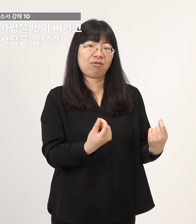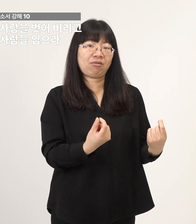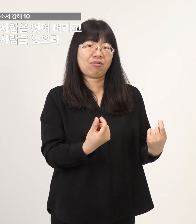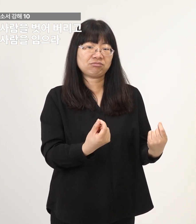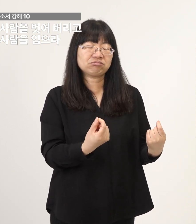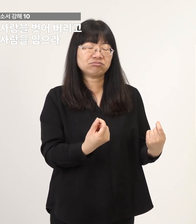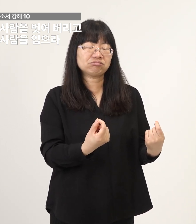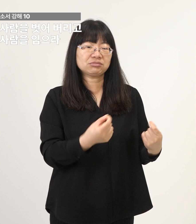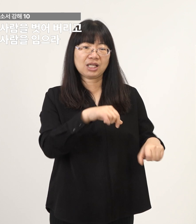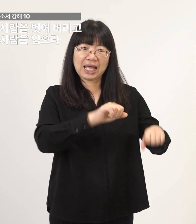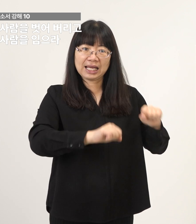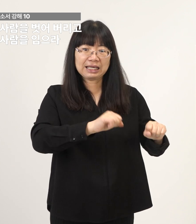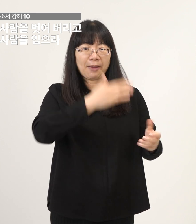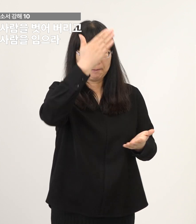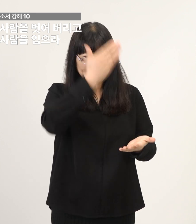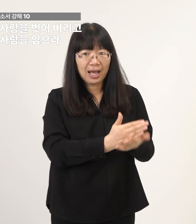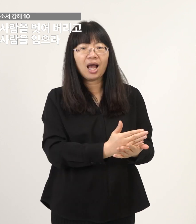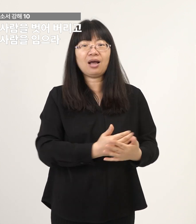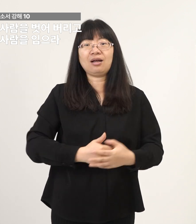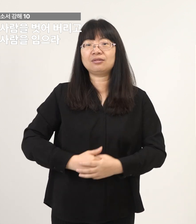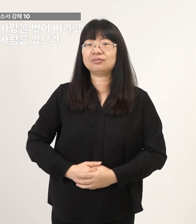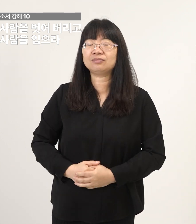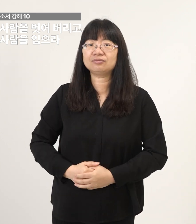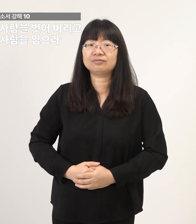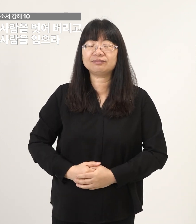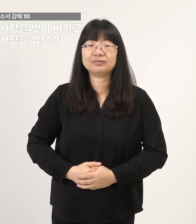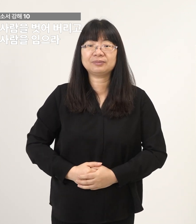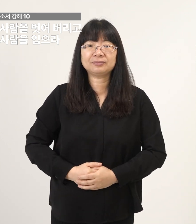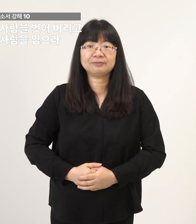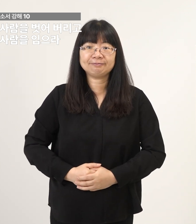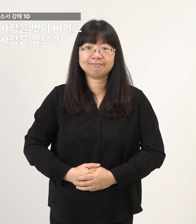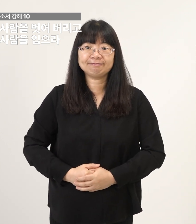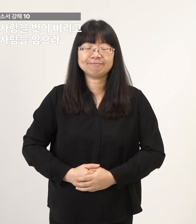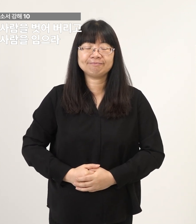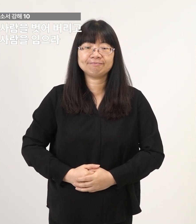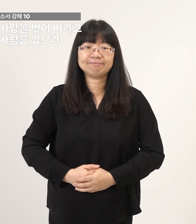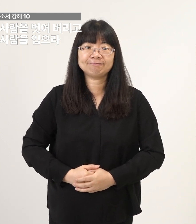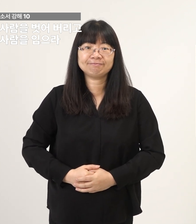것으로 행함 같이 행하지 말라. 여러분,